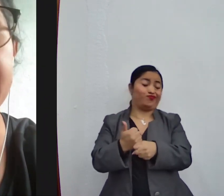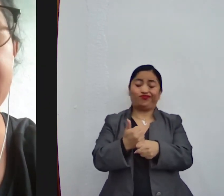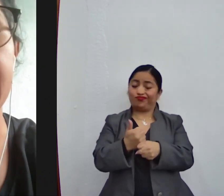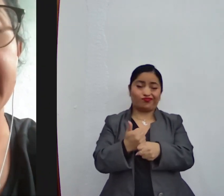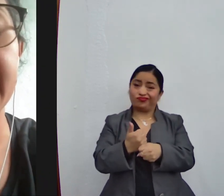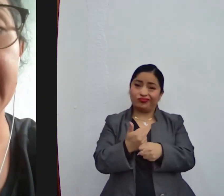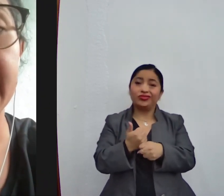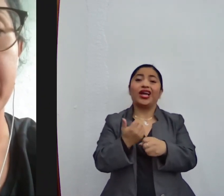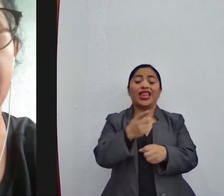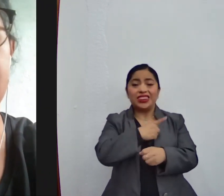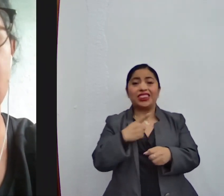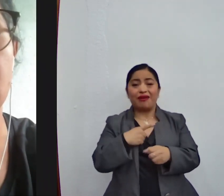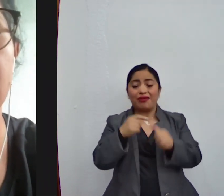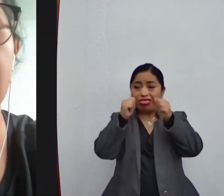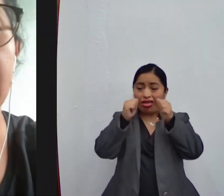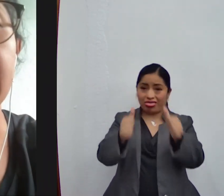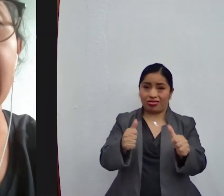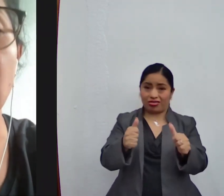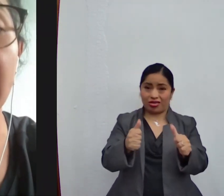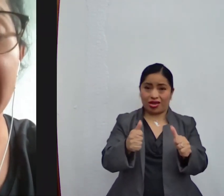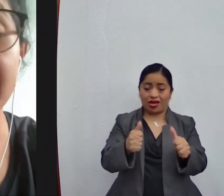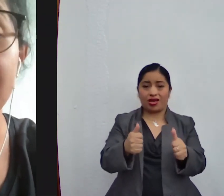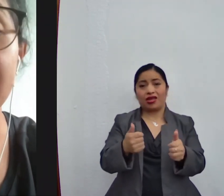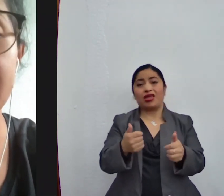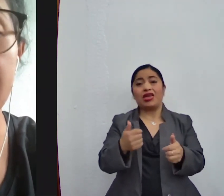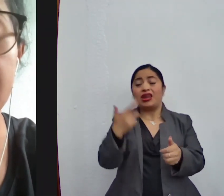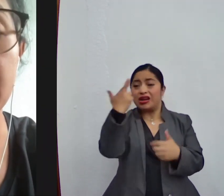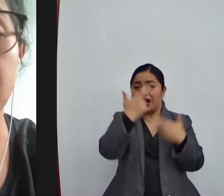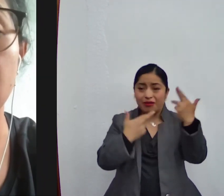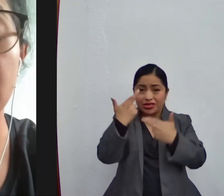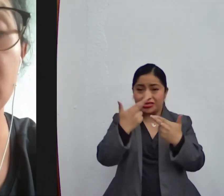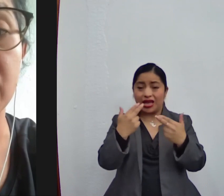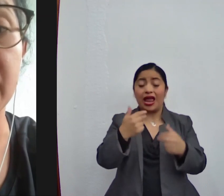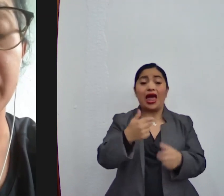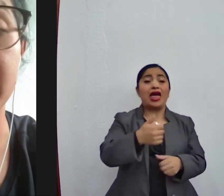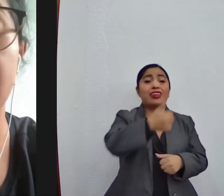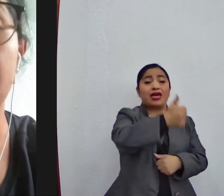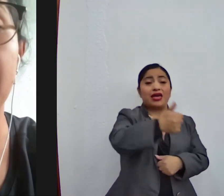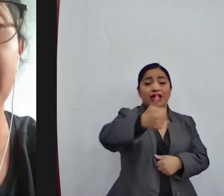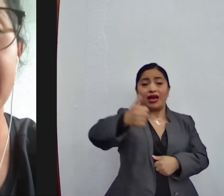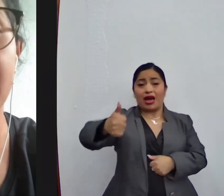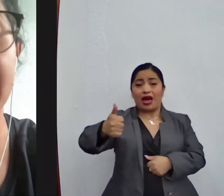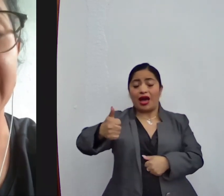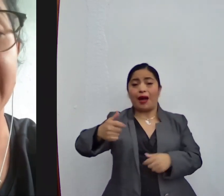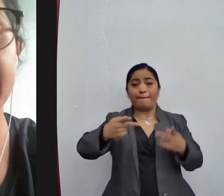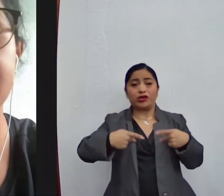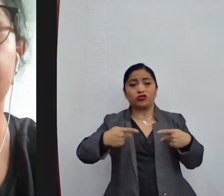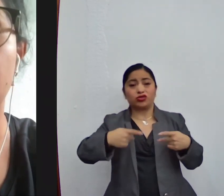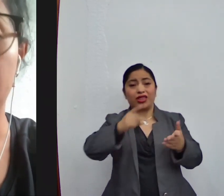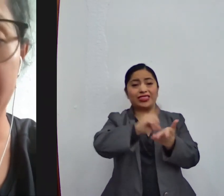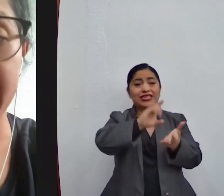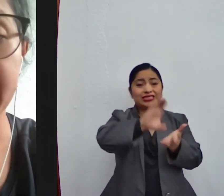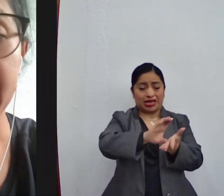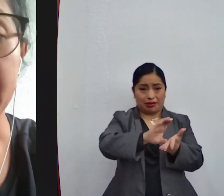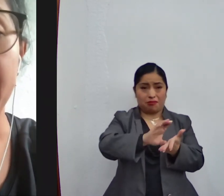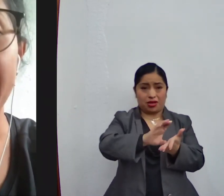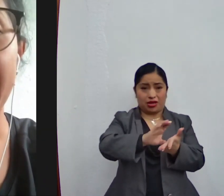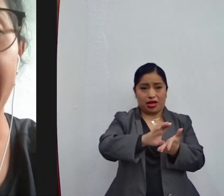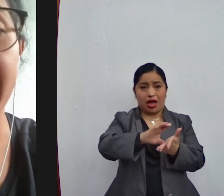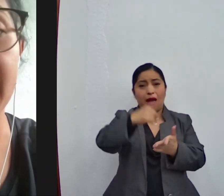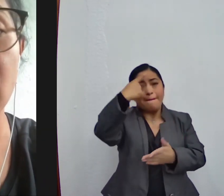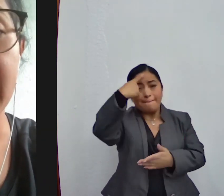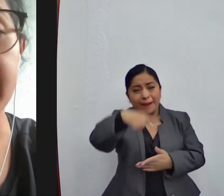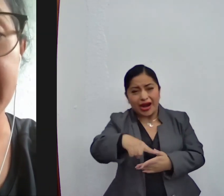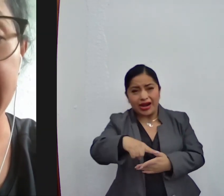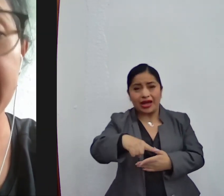homogeneización en esta dictaminación, dado que las necesidades de las personas con discapacidad van más allá de tener que irse a formar para